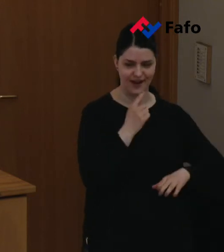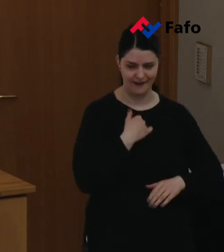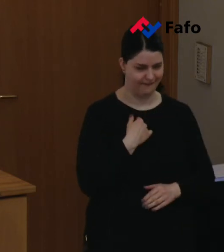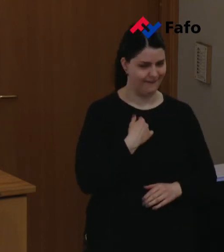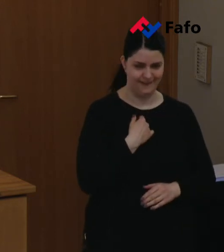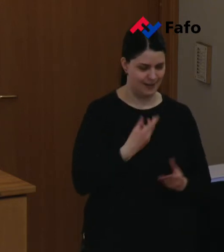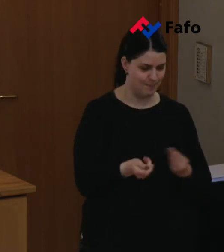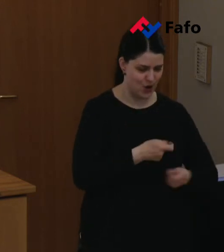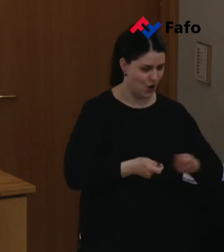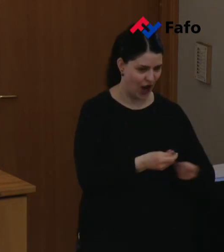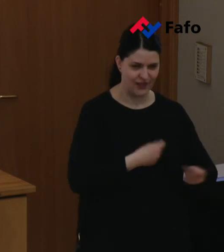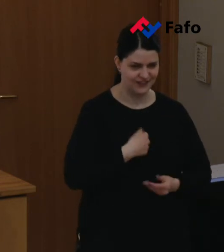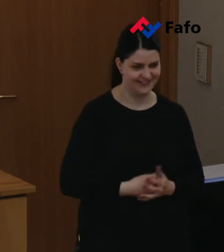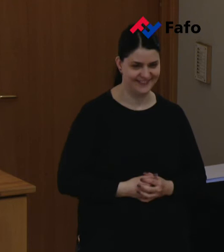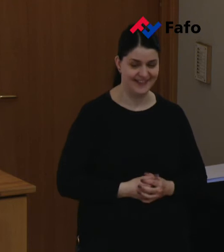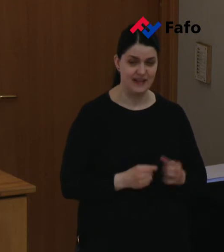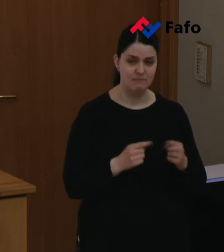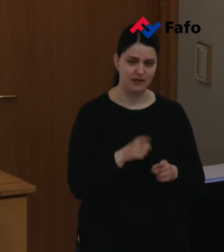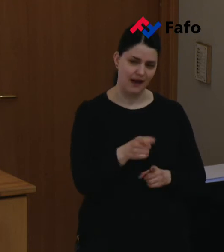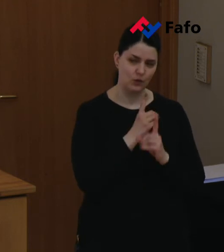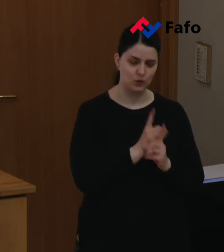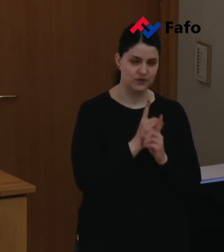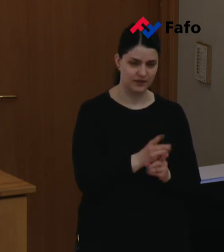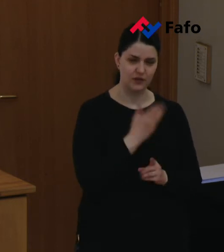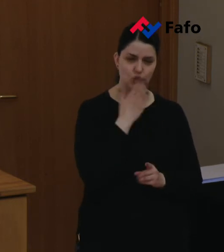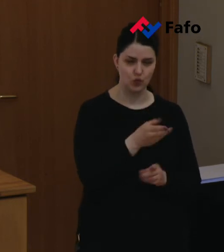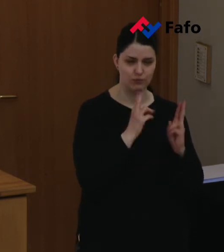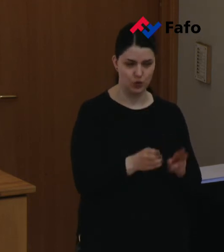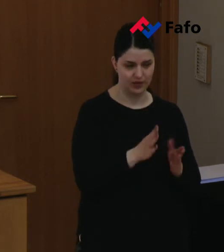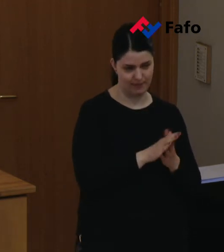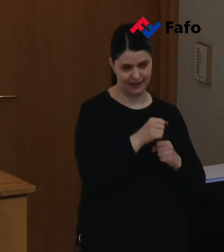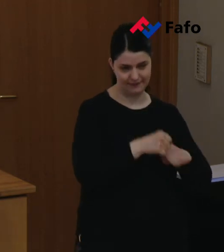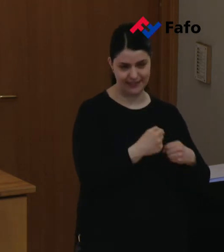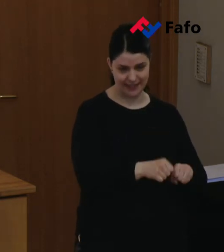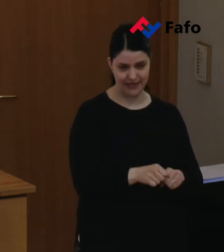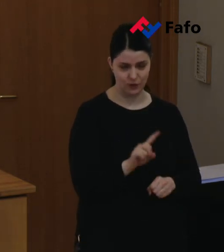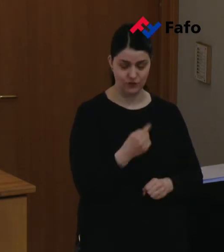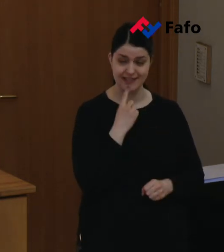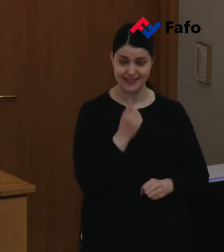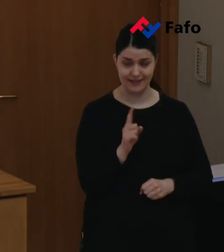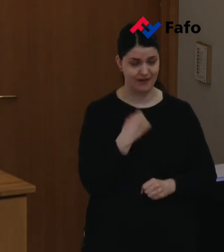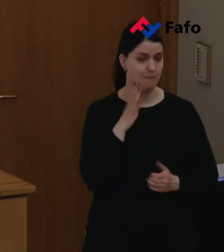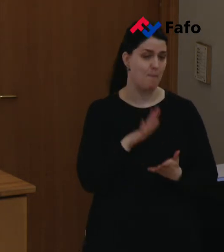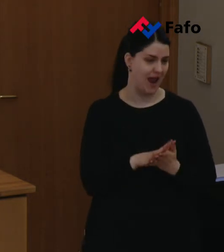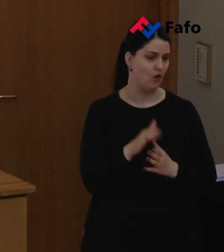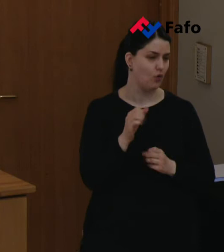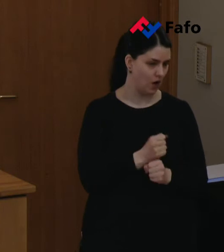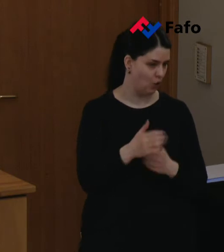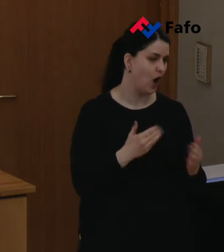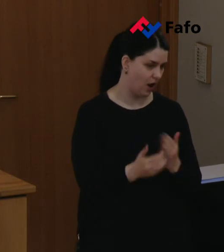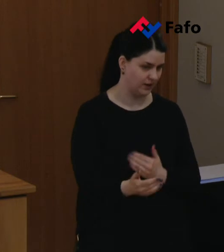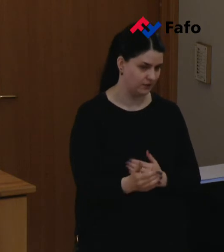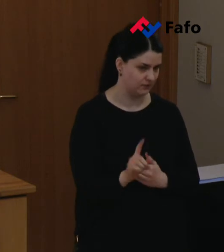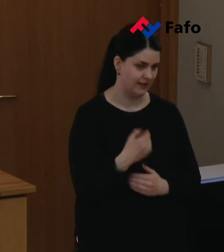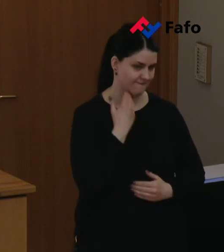det hva heter det, konsekvensene av god brukermedvirkning faktisk, at vi brukermedvirkere sier at vi med og lager, for det var vi.